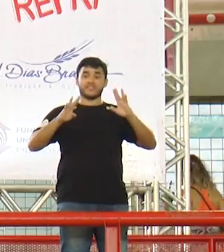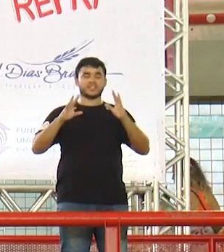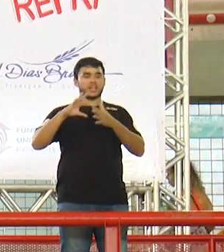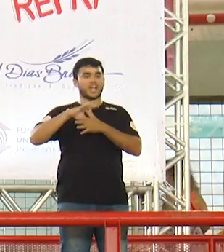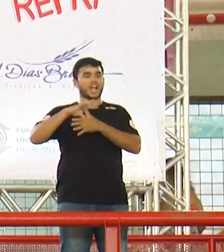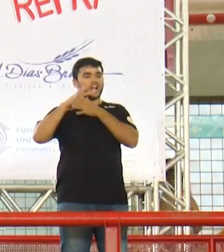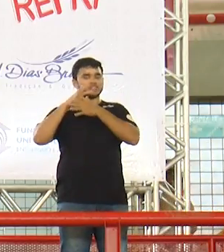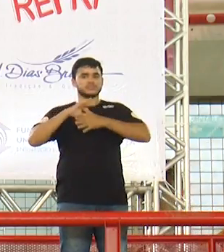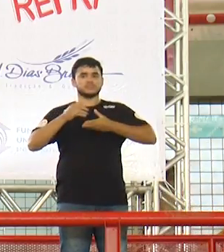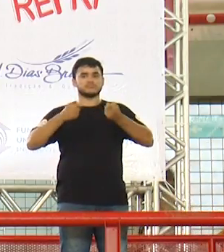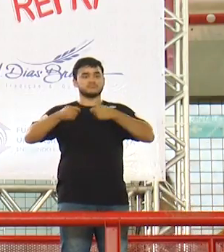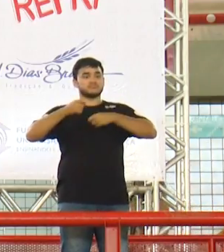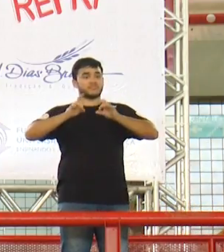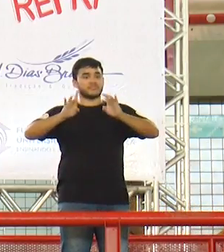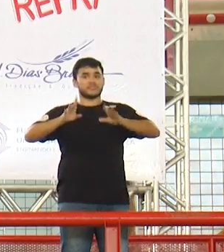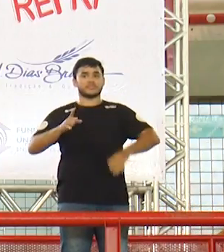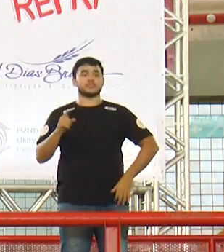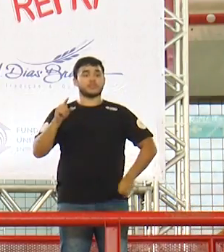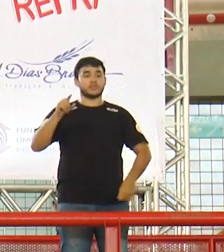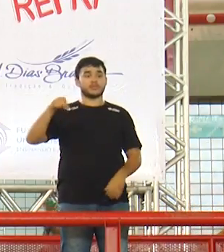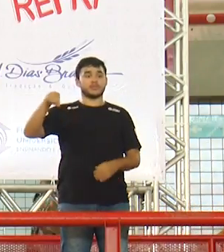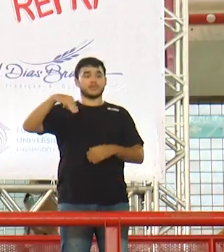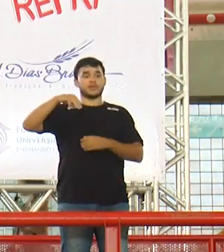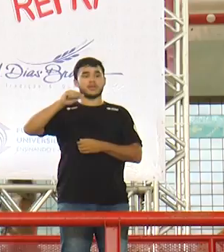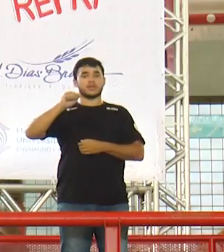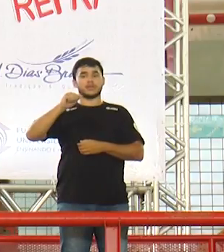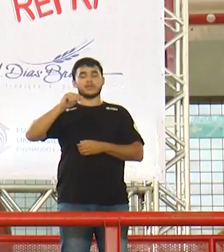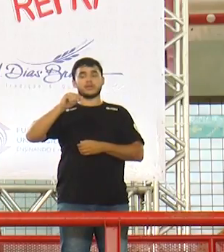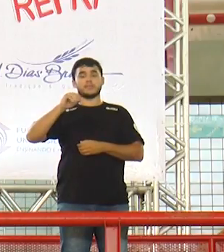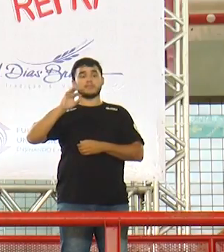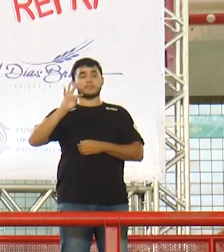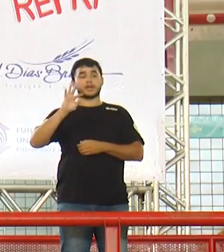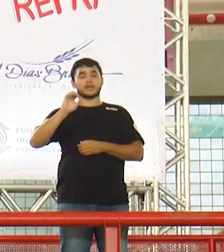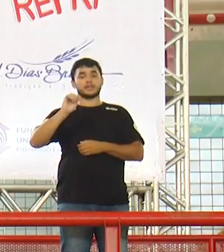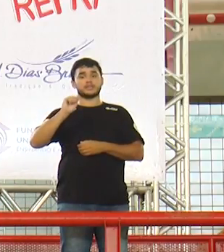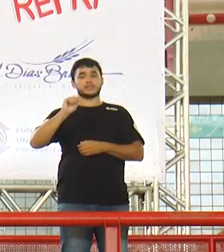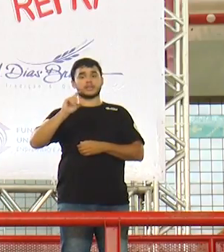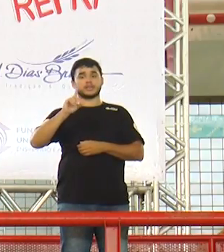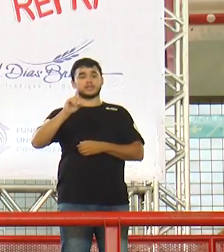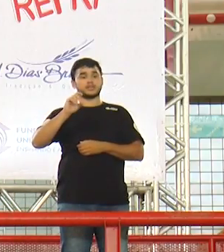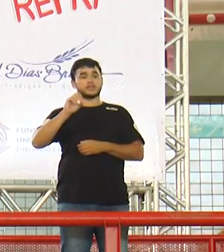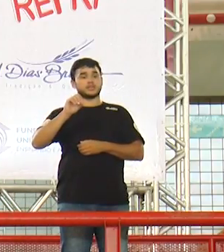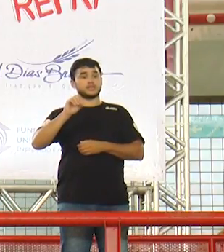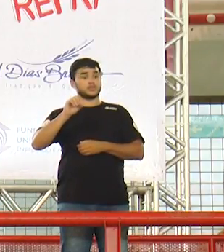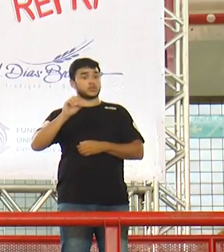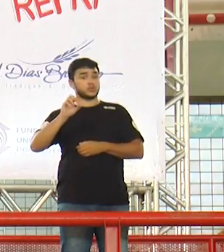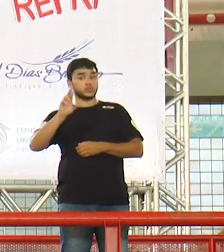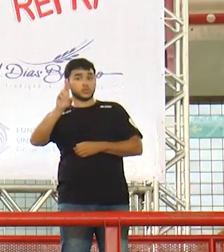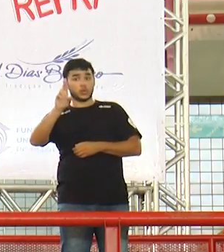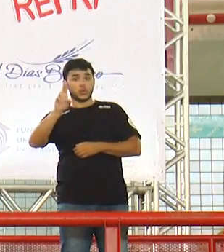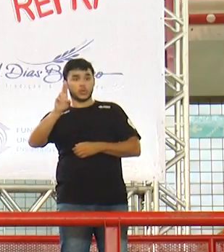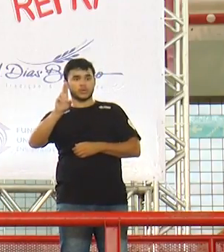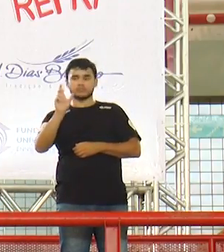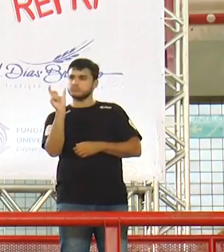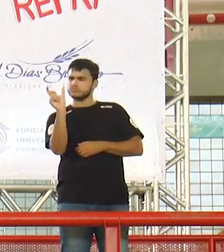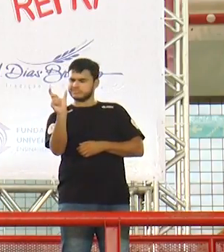carne. Eu moro do lado de um matador. Filhinho, se você mora ao lado de um